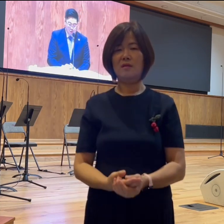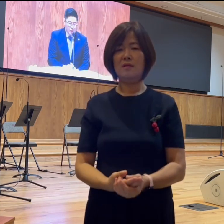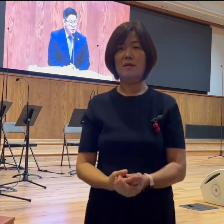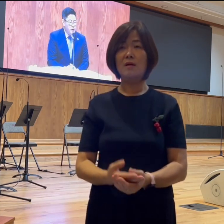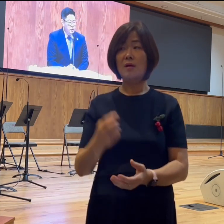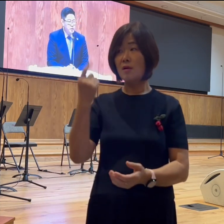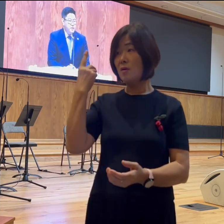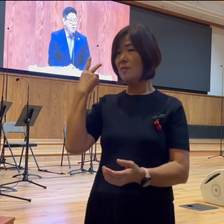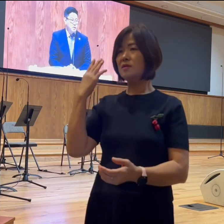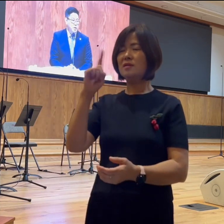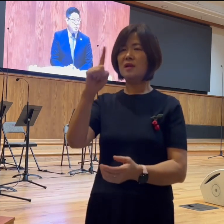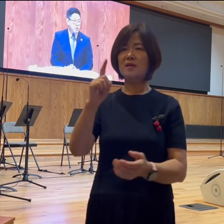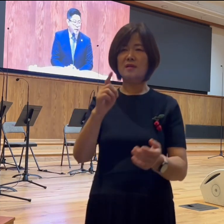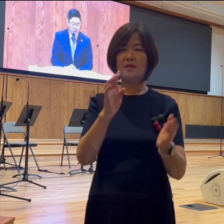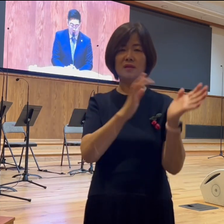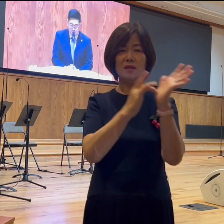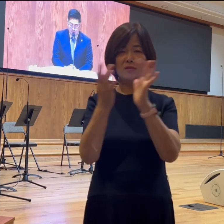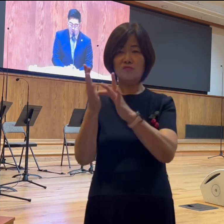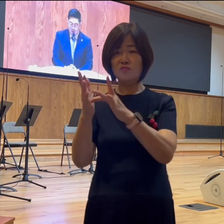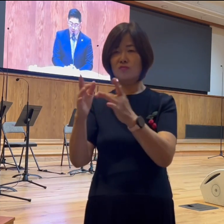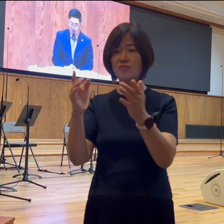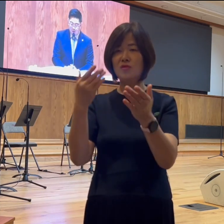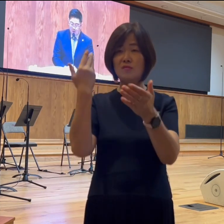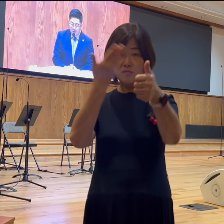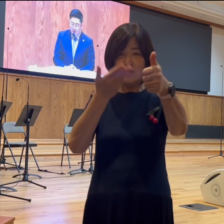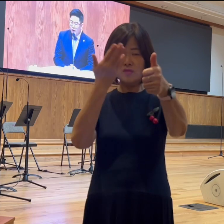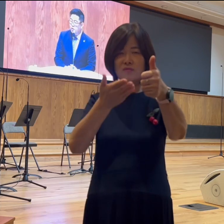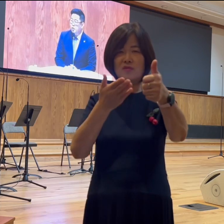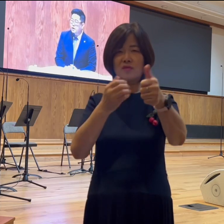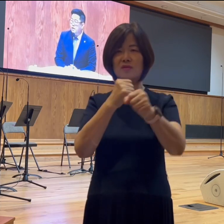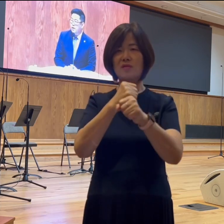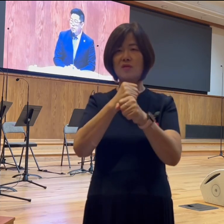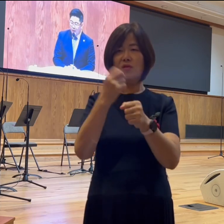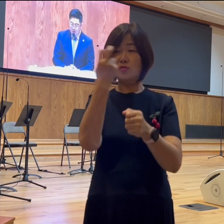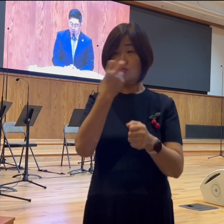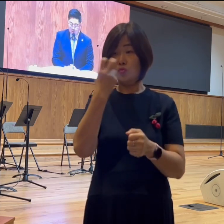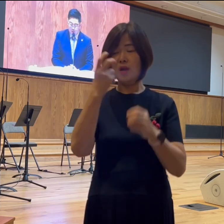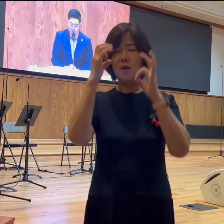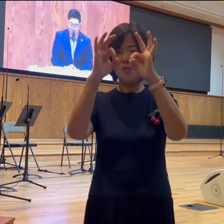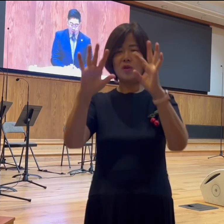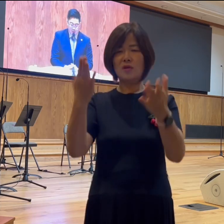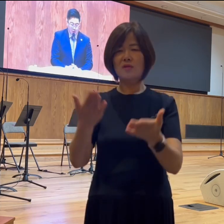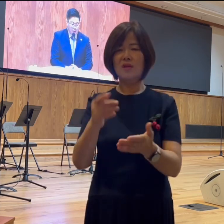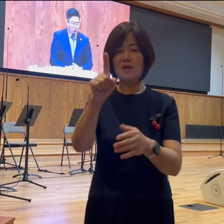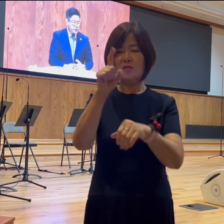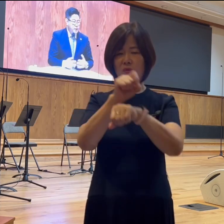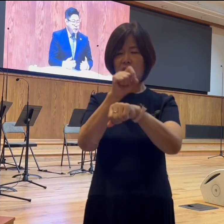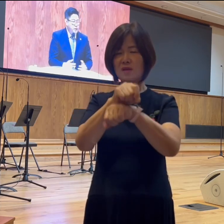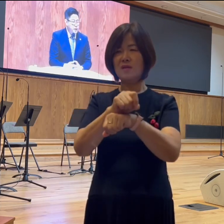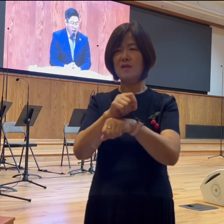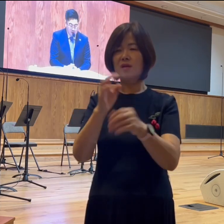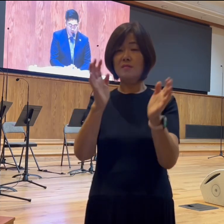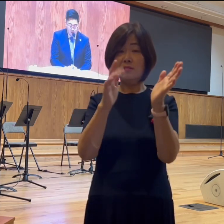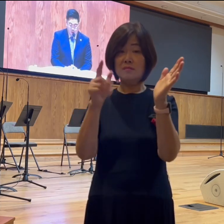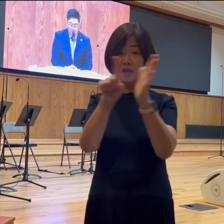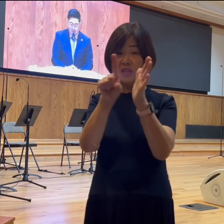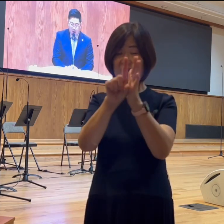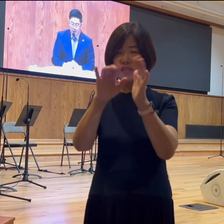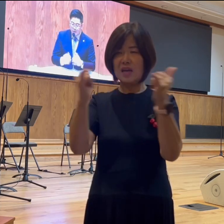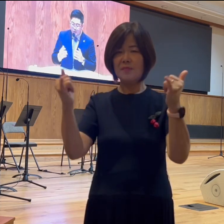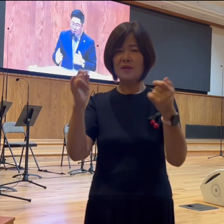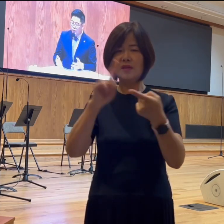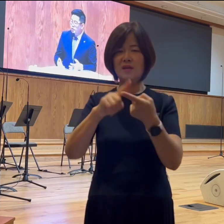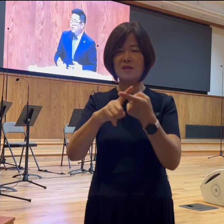얼마 전에 한 크리스천 설문회사에서 진행한 조사를 제가 보게 되었습니다. 이 회사에서는 크리스천들을 대상으로